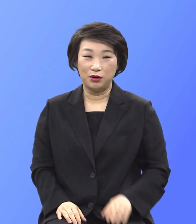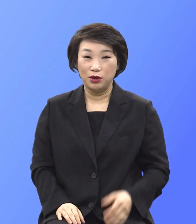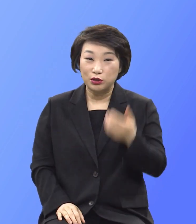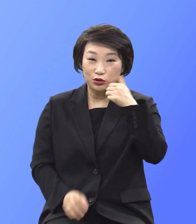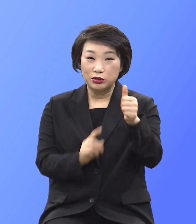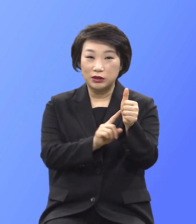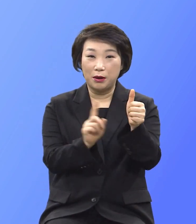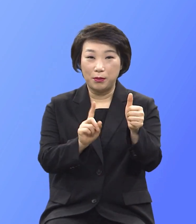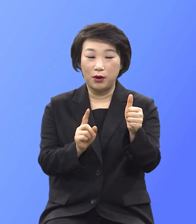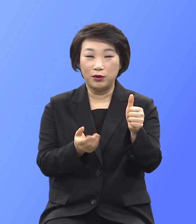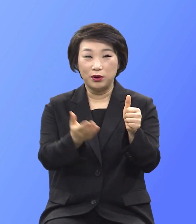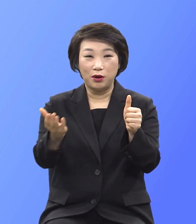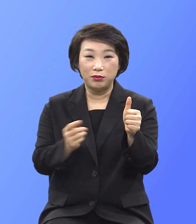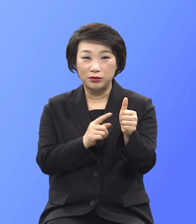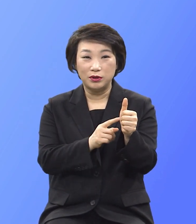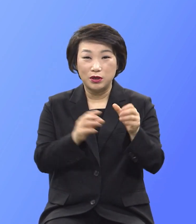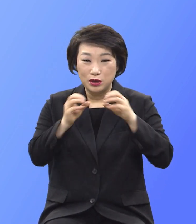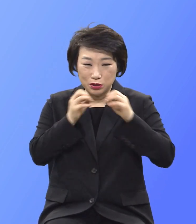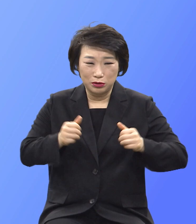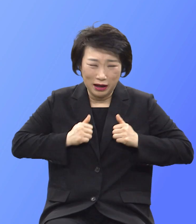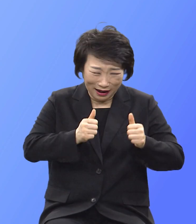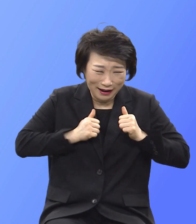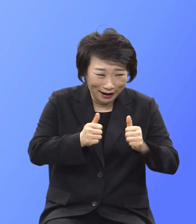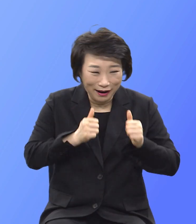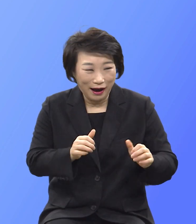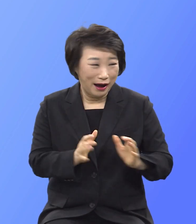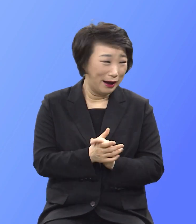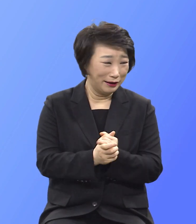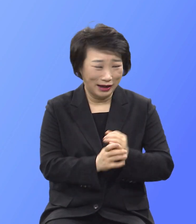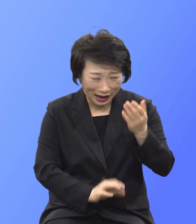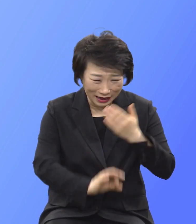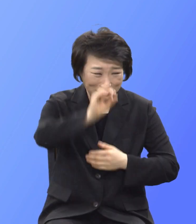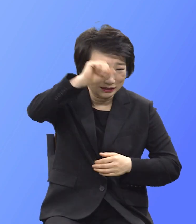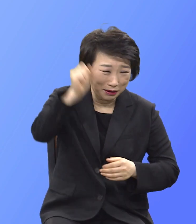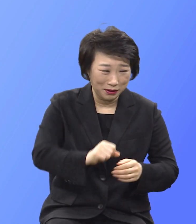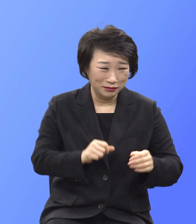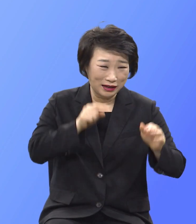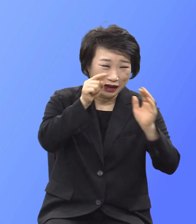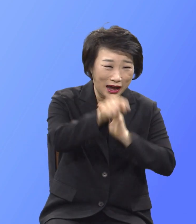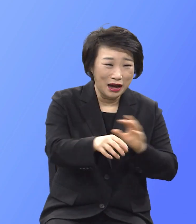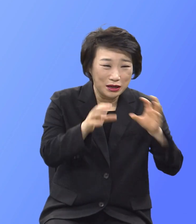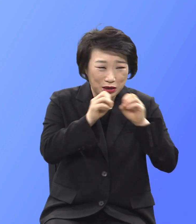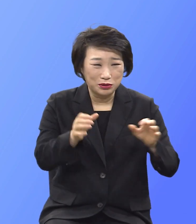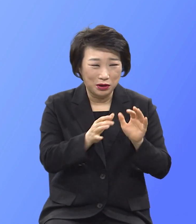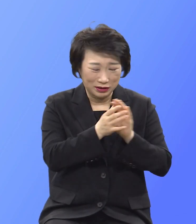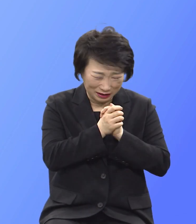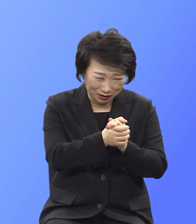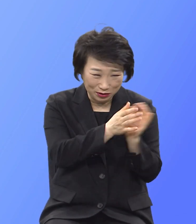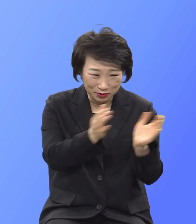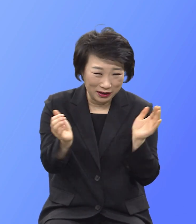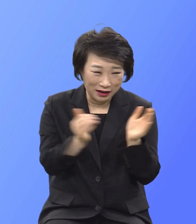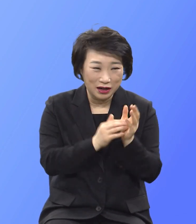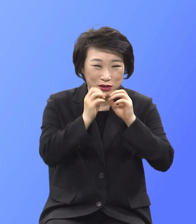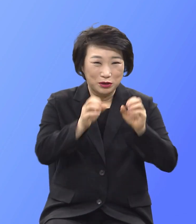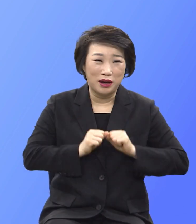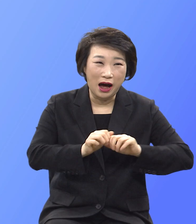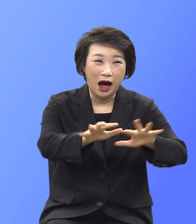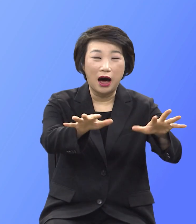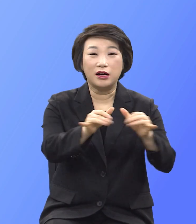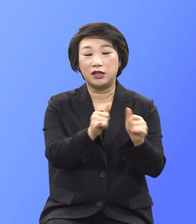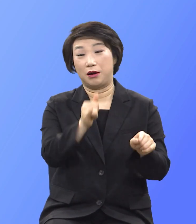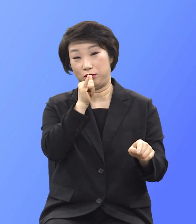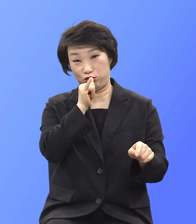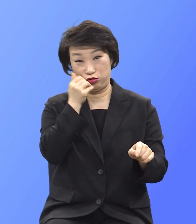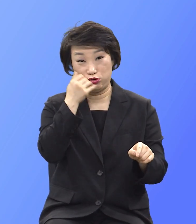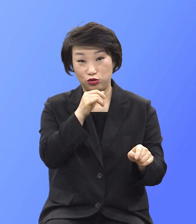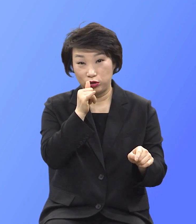사람은 전도를 못해서 그냥 아침부터 나와서 전도를 막 부지런히 나가는 사람